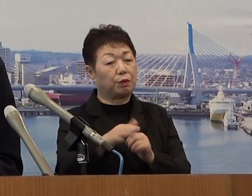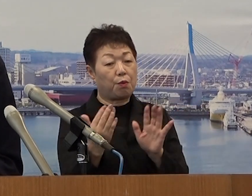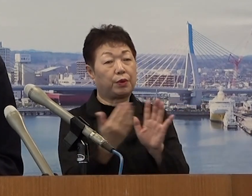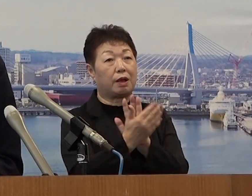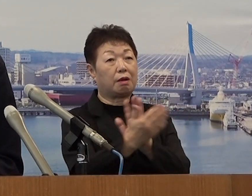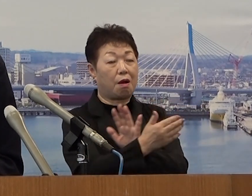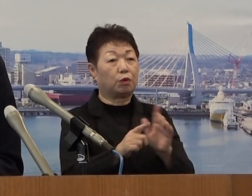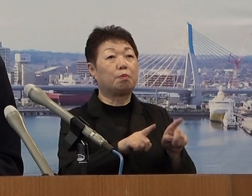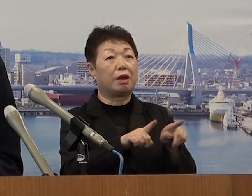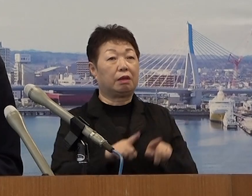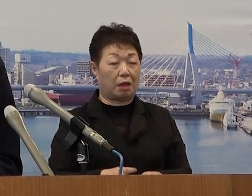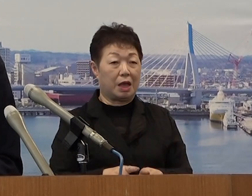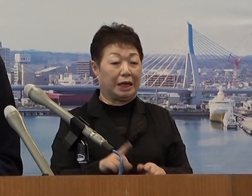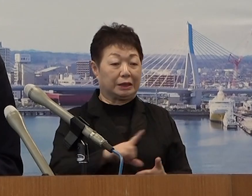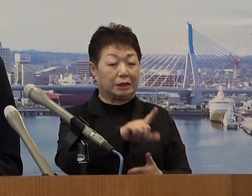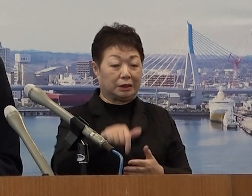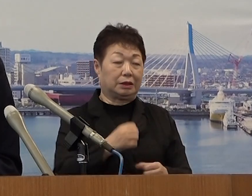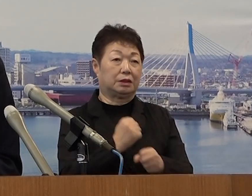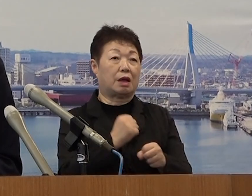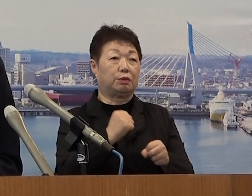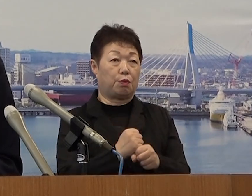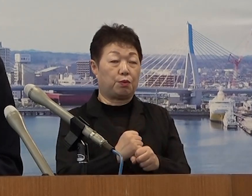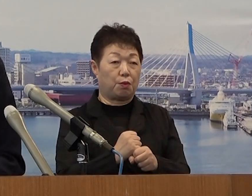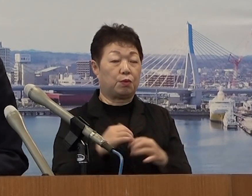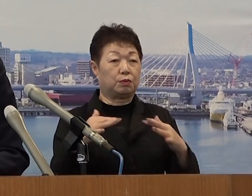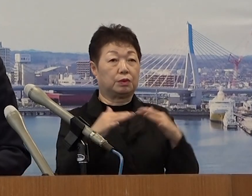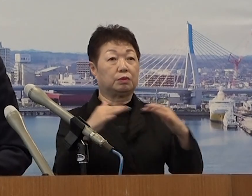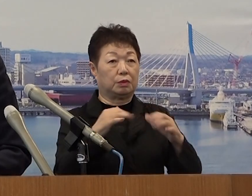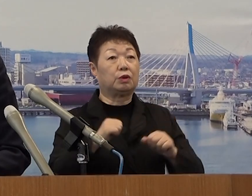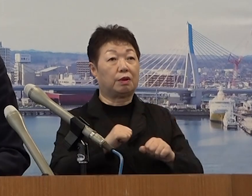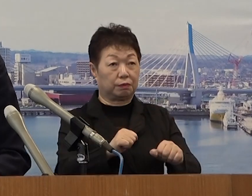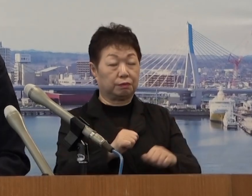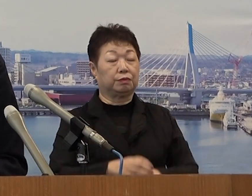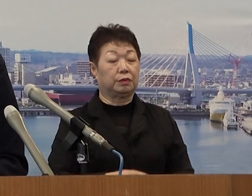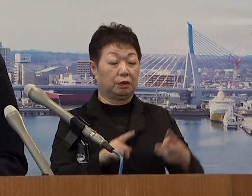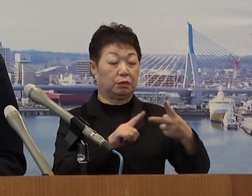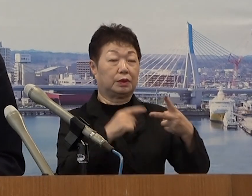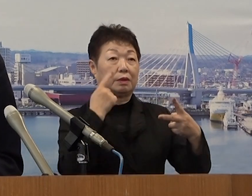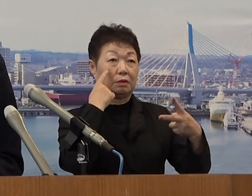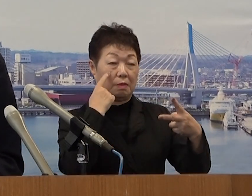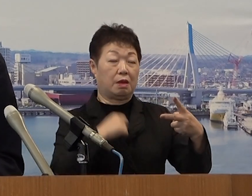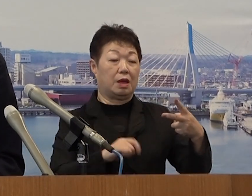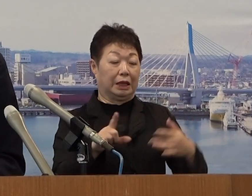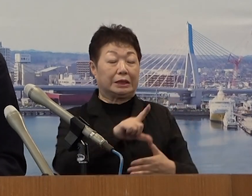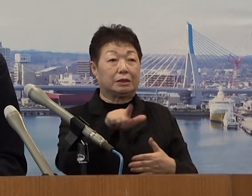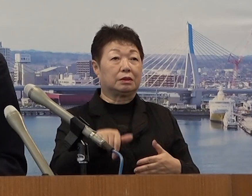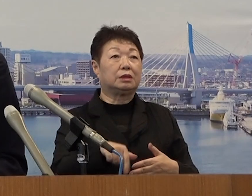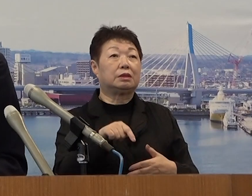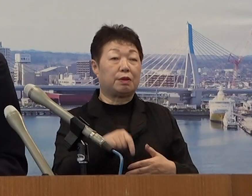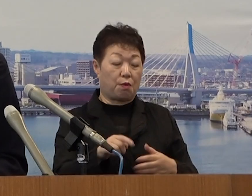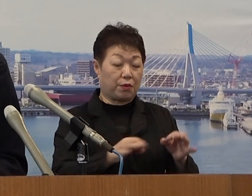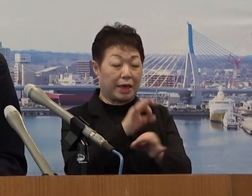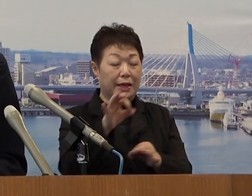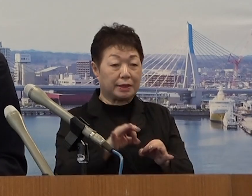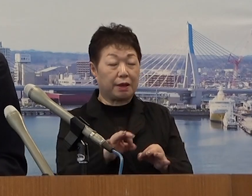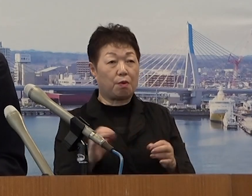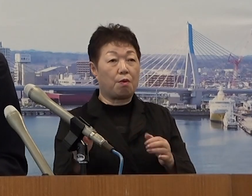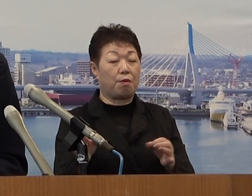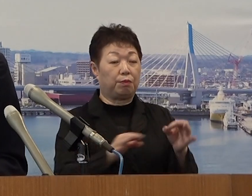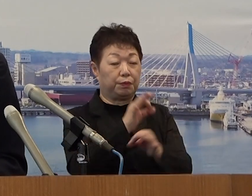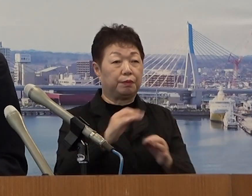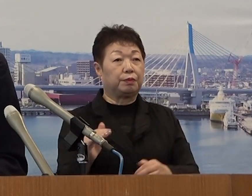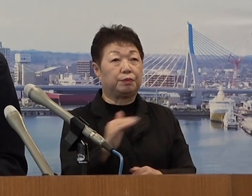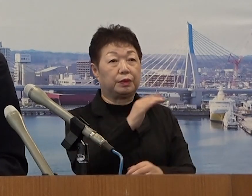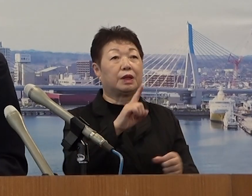化を踏まえた地域産業の再生戦略、二つ目は地域での経済循環を高める